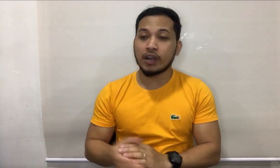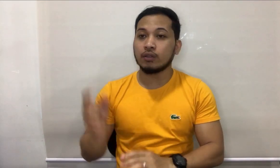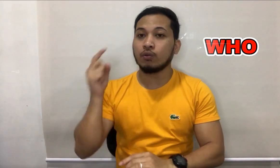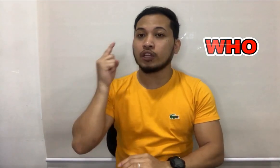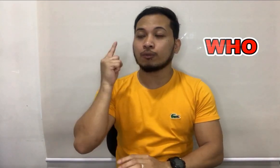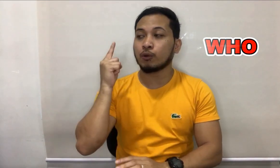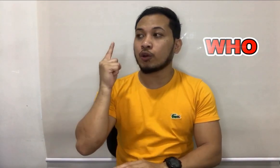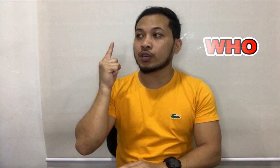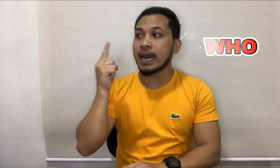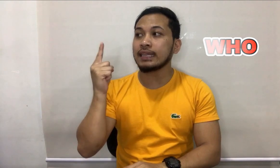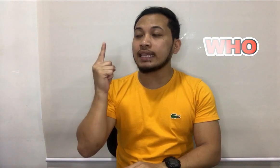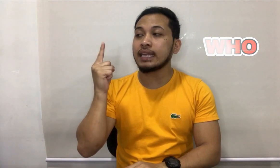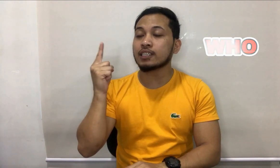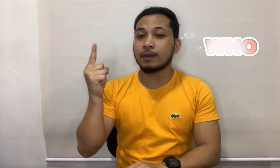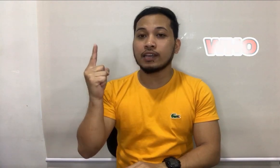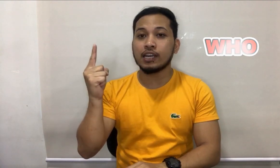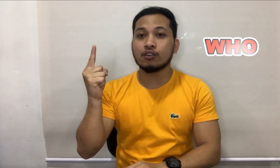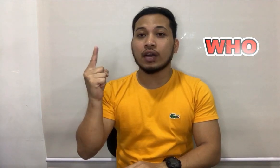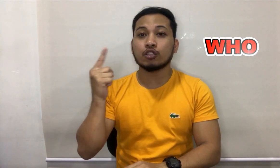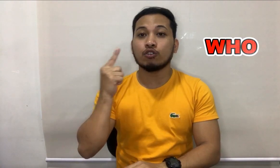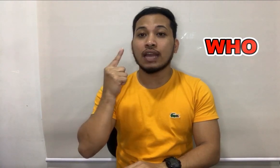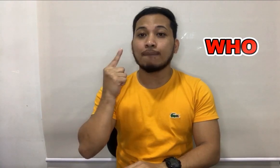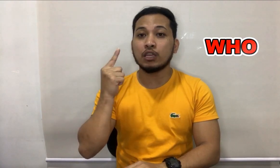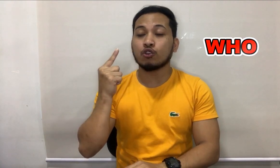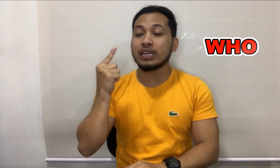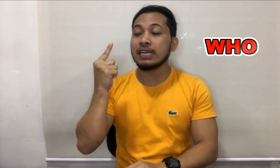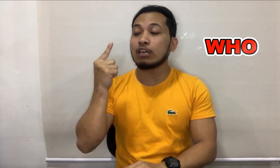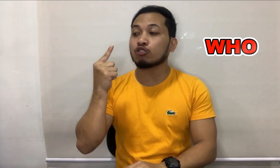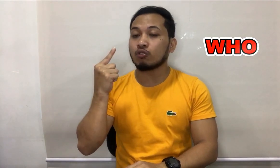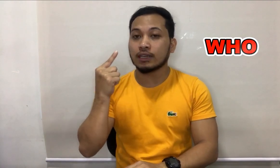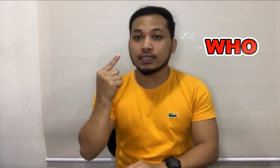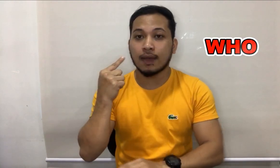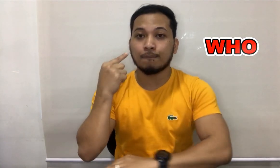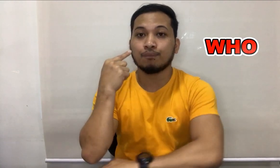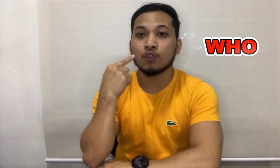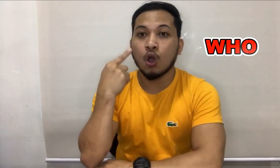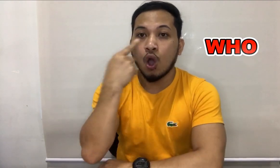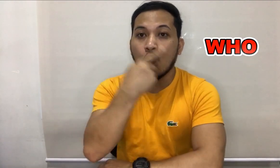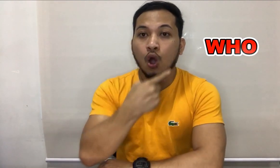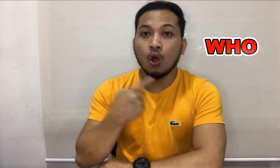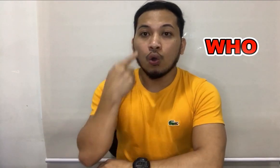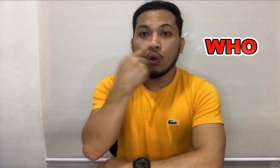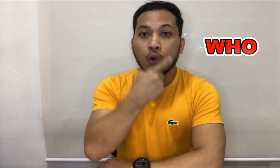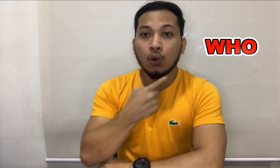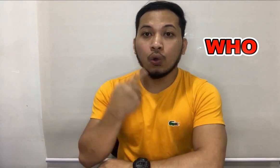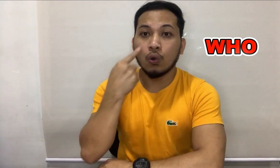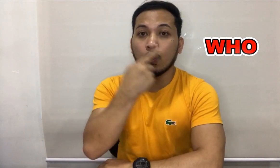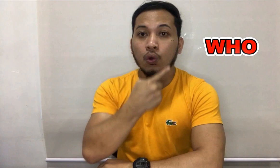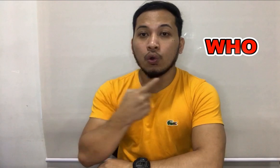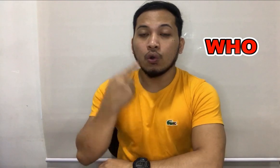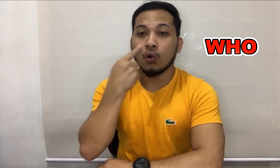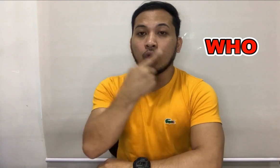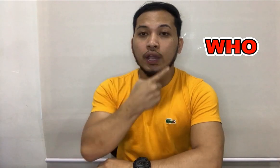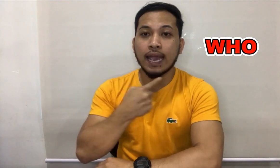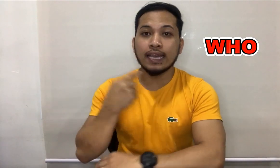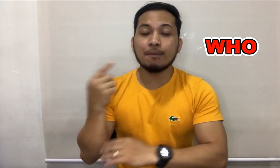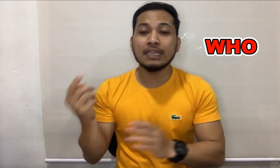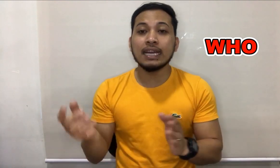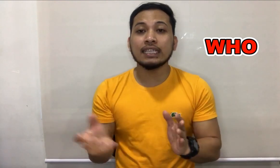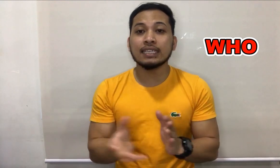word who. Ito pong right index finger nyo at yung labi nyo, iikot nyo lang siya. Who. Okay, gamitin natin